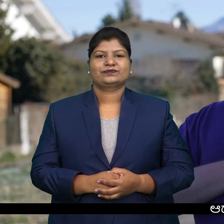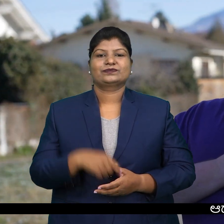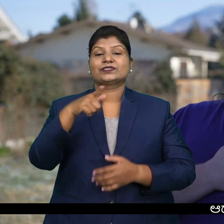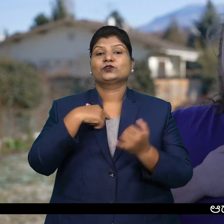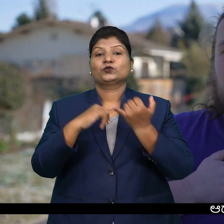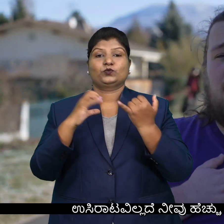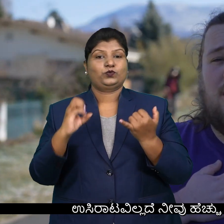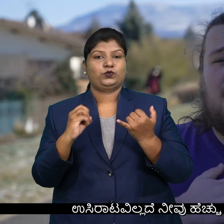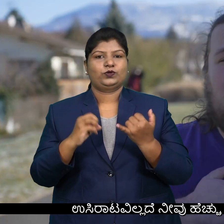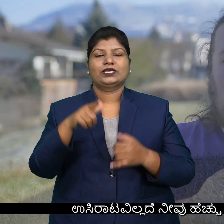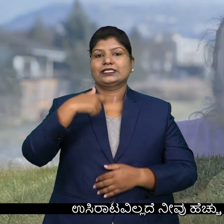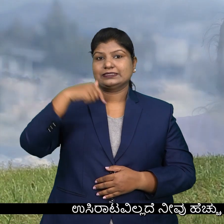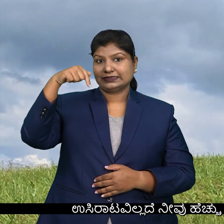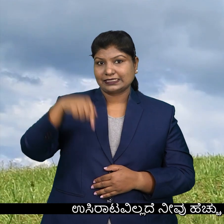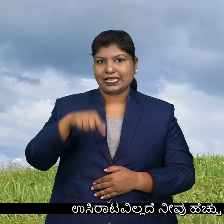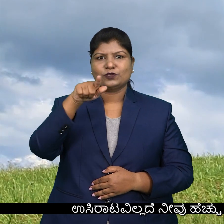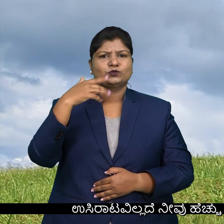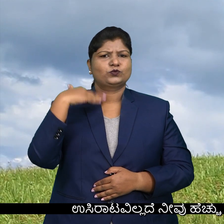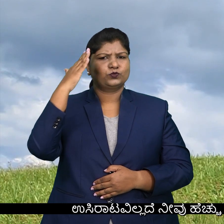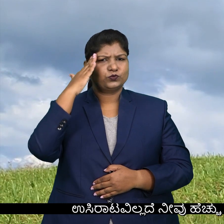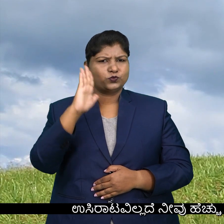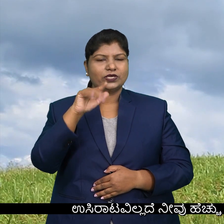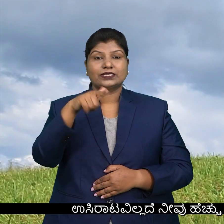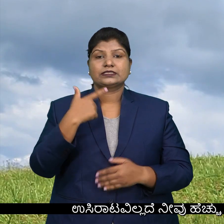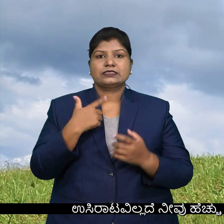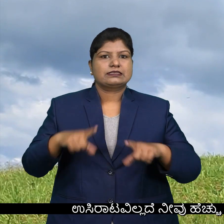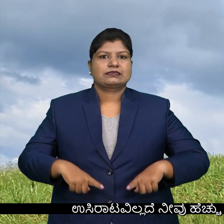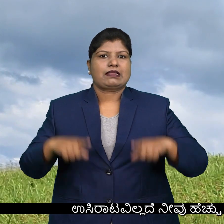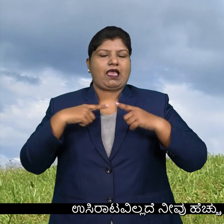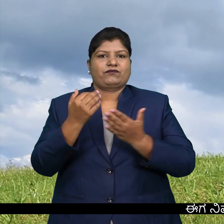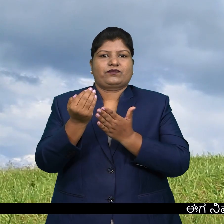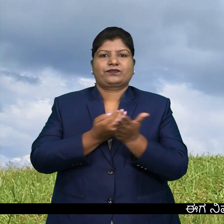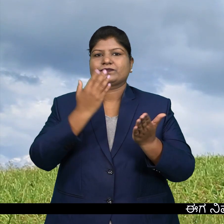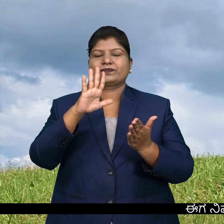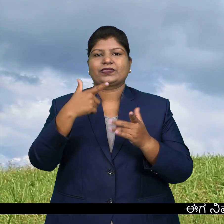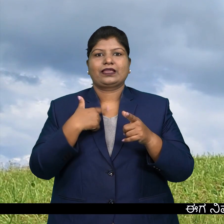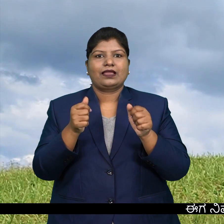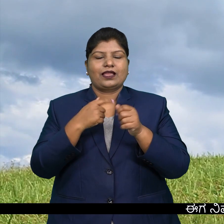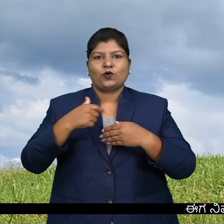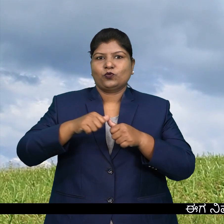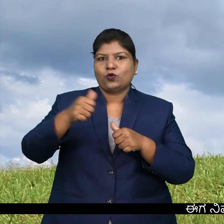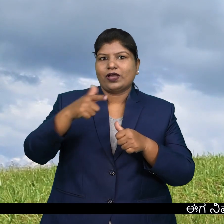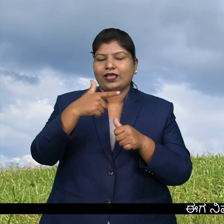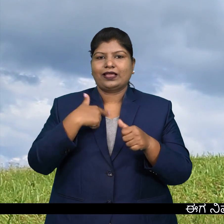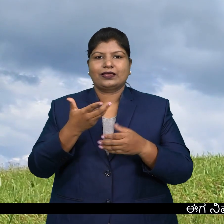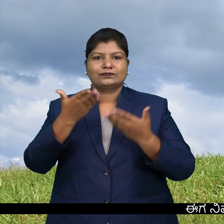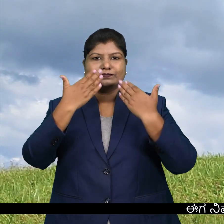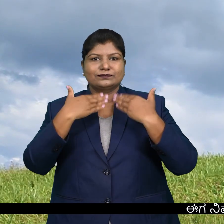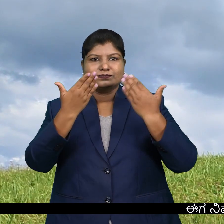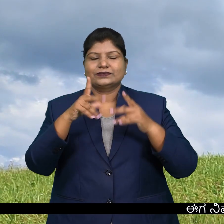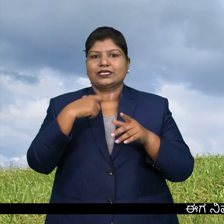ಆದ್ದರಿಂದ ಉಸಿರಾಟವಿಲ್ಲದೆ ನೀವು ಹೆಚ್ಚು ಕಾಲ ಬದುಕಲು ಸಾಧ್ಯವಿಲ್ಲ ಎಂದು ಈಗ ನಿಮಗೆ ತಿಳಿದಿದೆ.